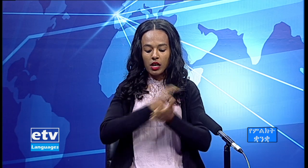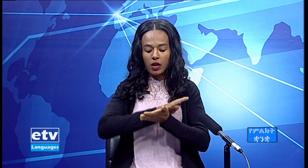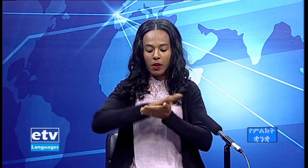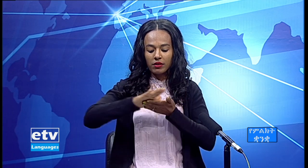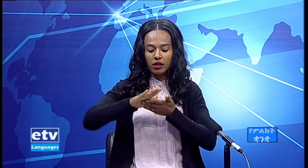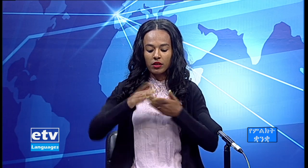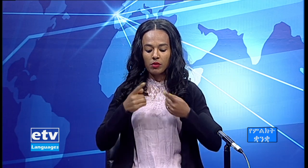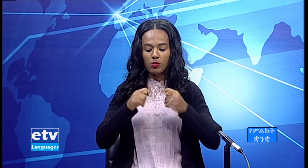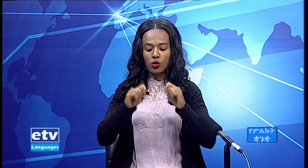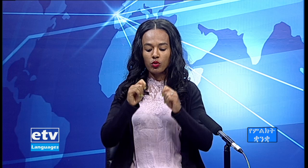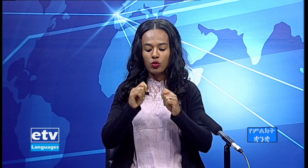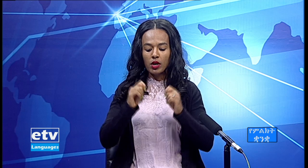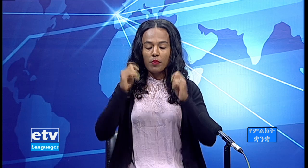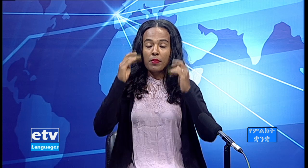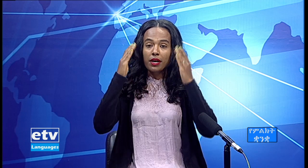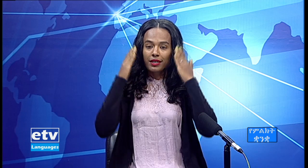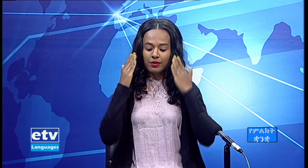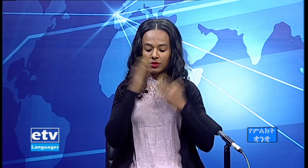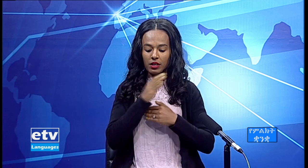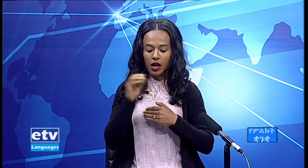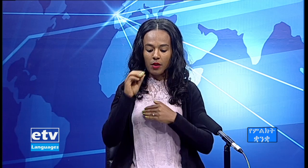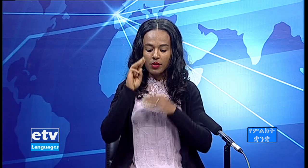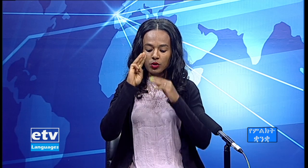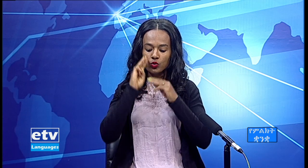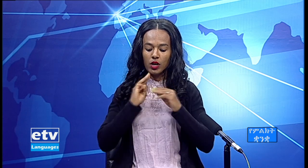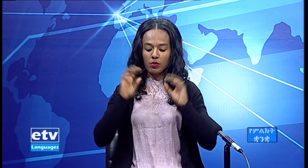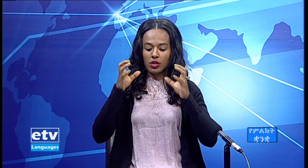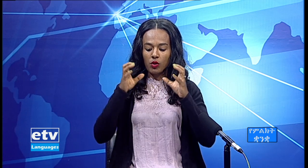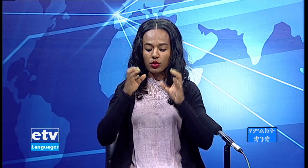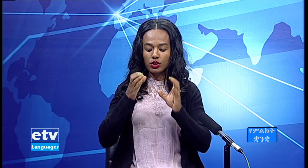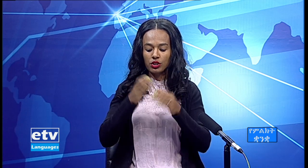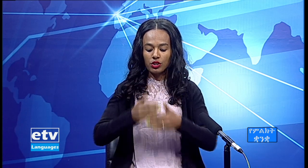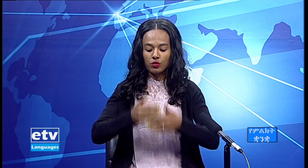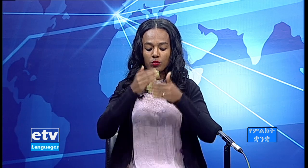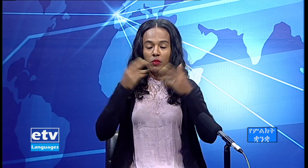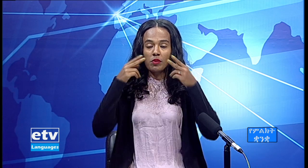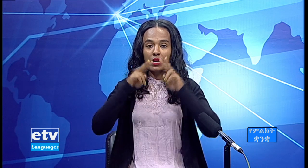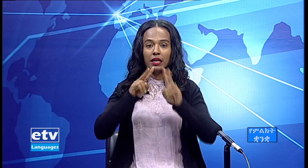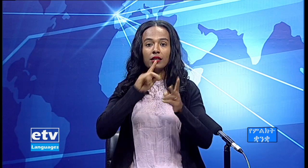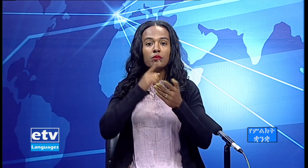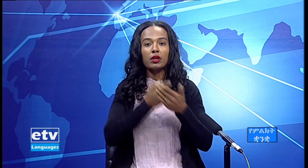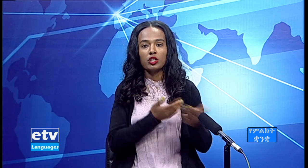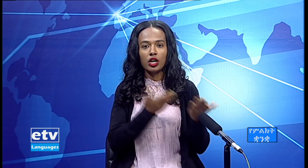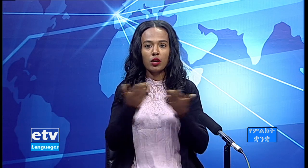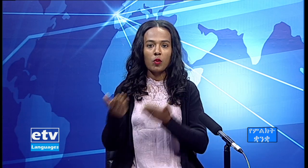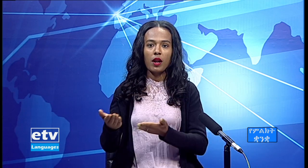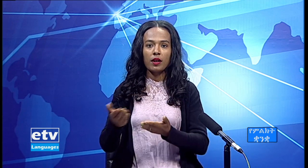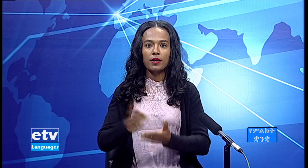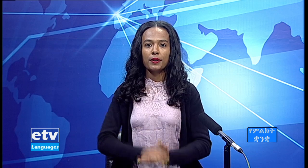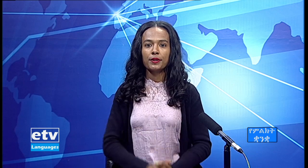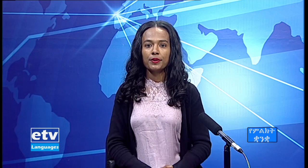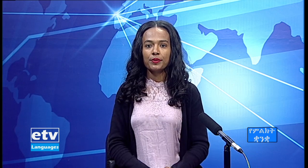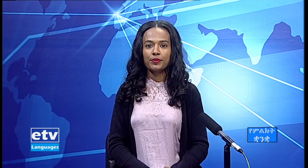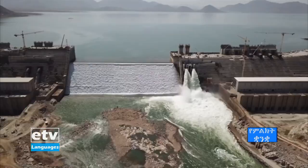ሚዲያዎች ለማጥራት ከሚሞክሩ በግብጽና በሱዳን ሚዲያዎች ግድቡን በሚመለከት መረጃ